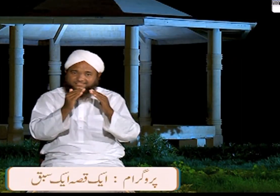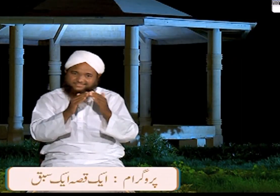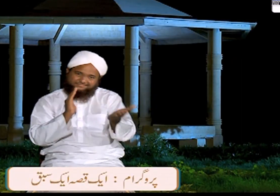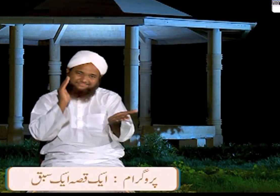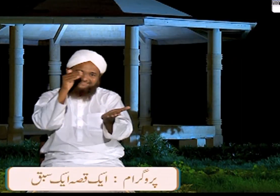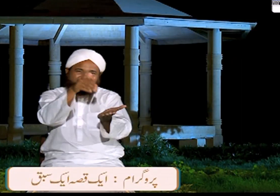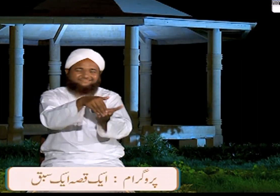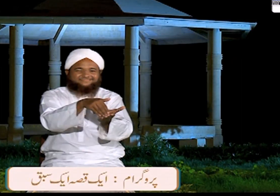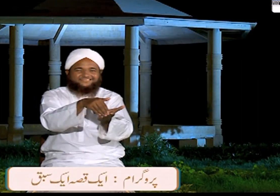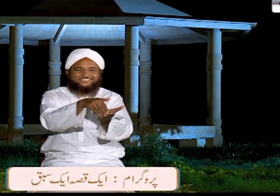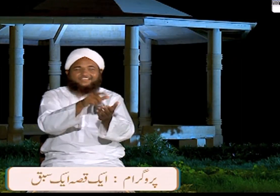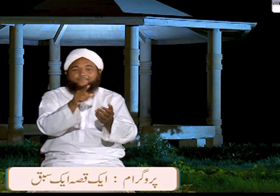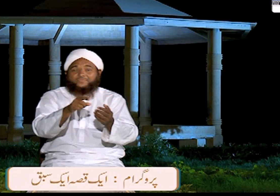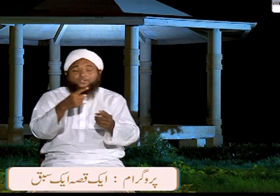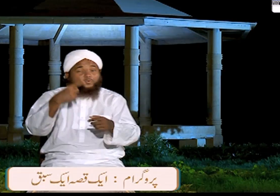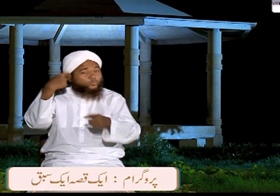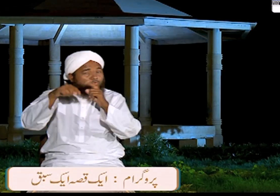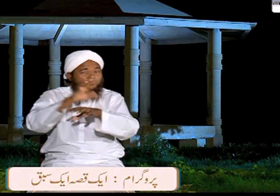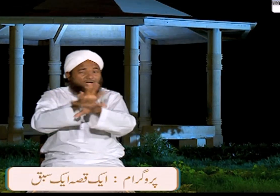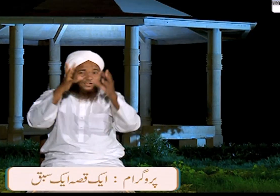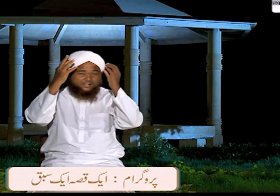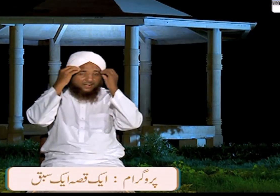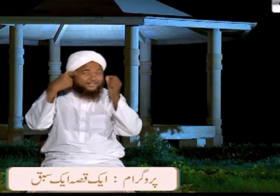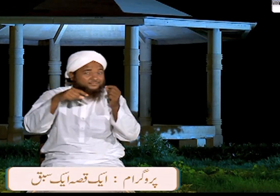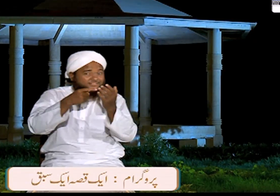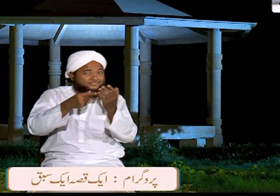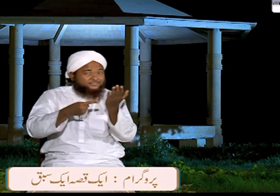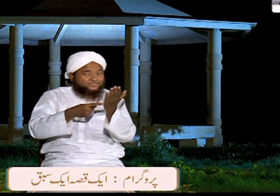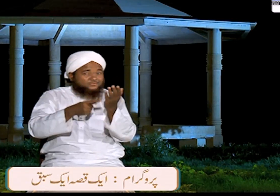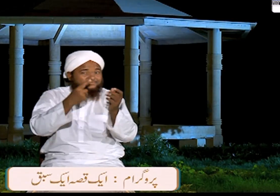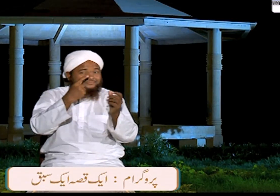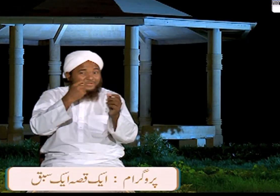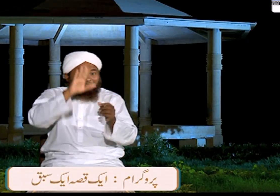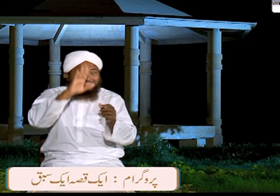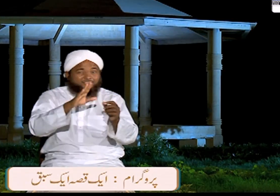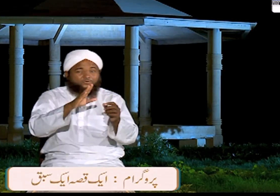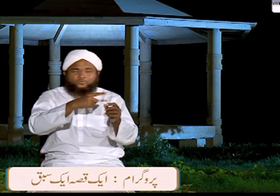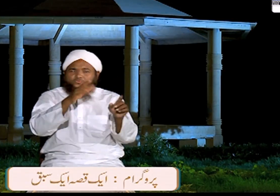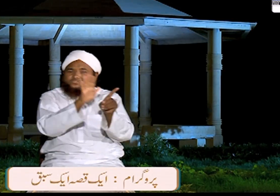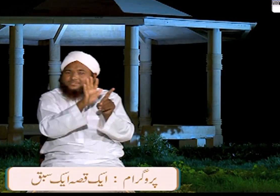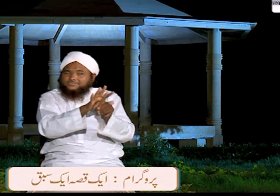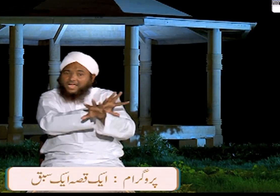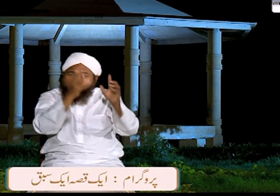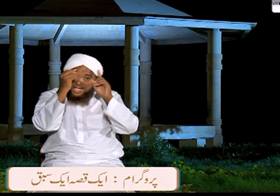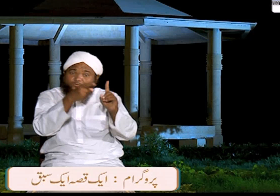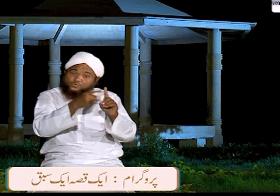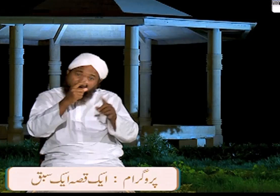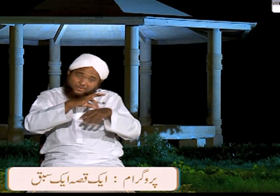رضی اللہ عنہ انہی عالم صاحب کی اولاد میں سے تھے جنہوں نے طبع کی اصلاح کی تھی اور آپ کا مکان وہی مکان تھا جو